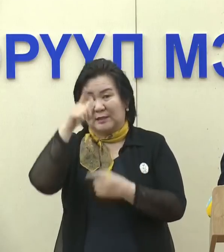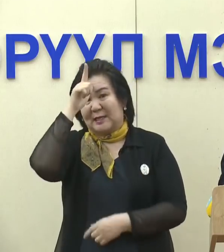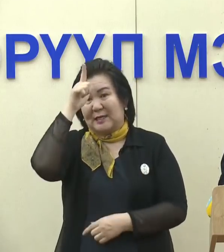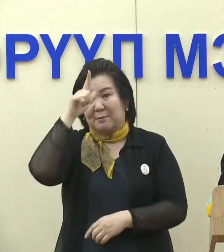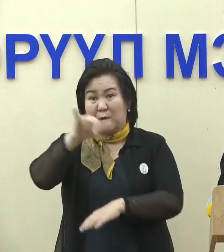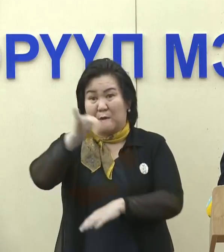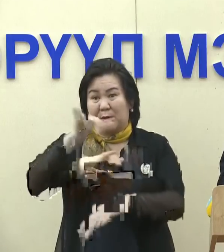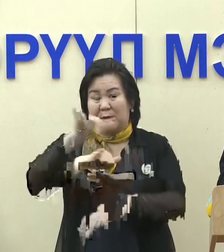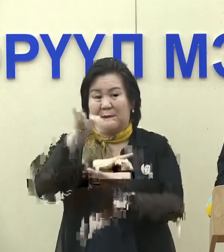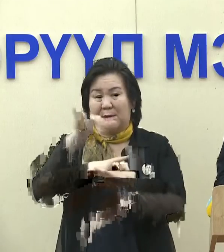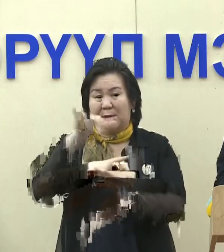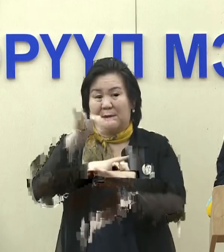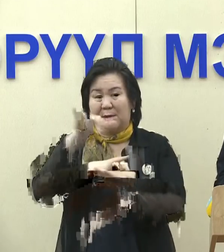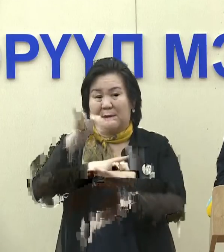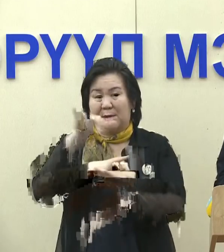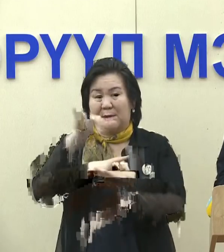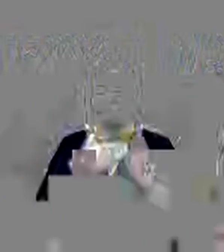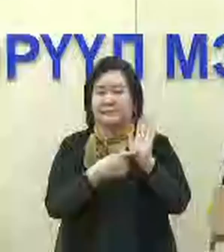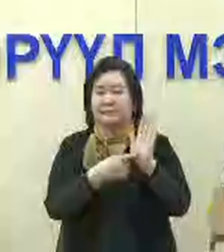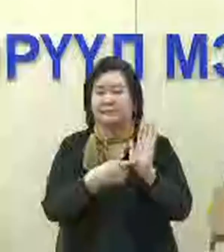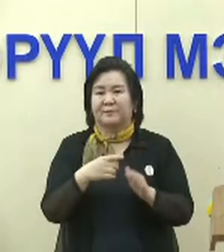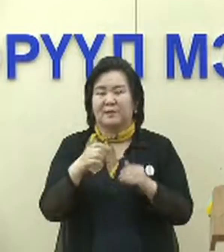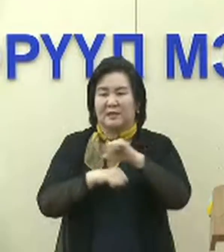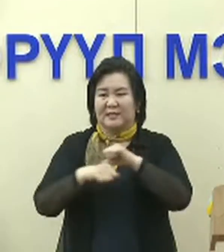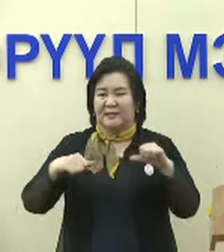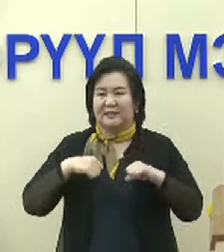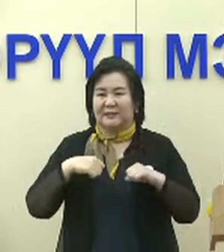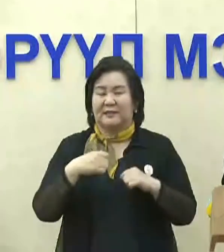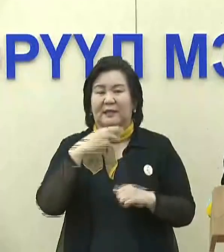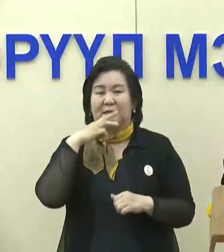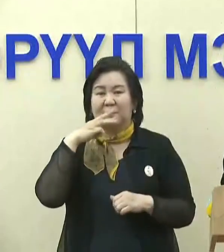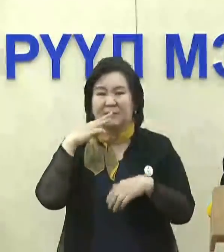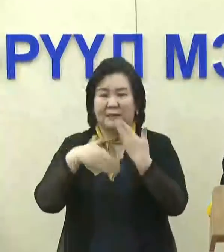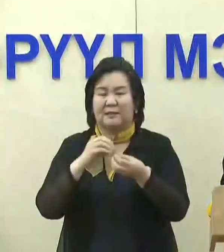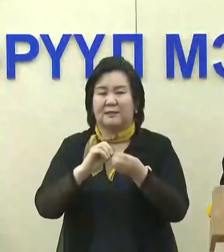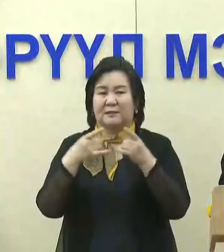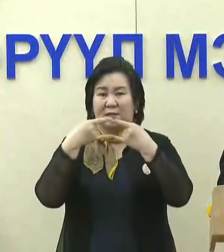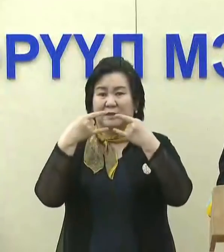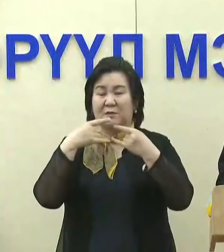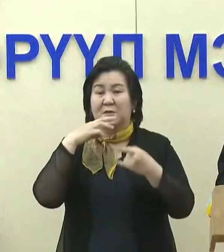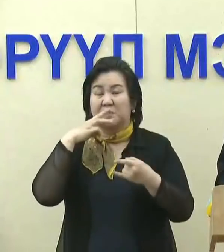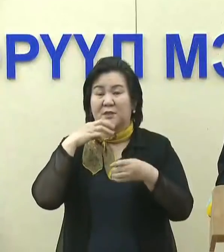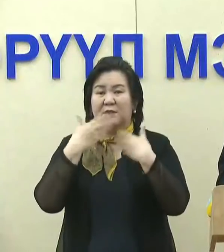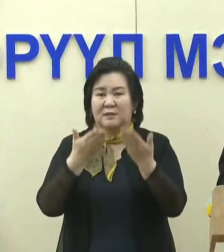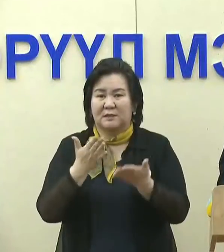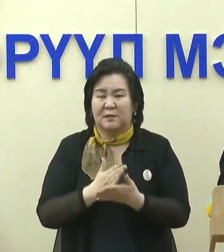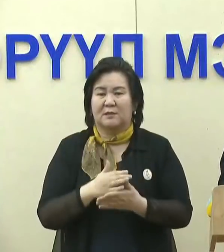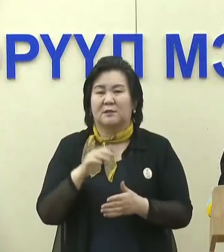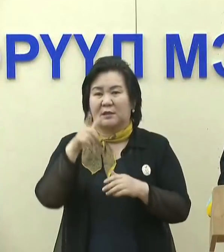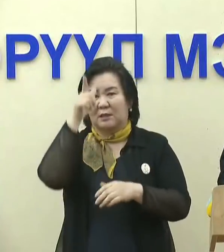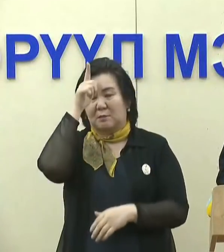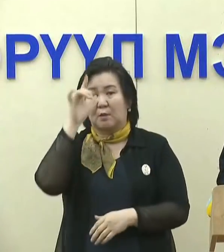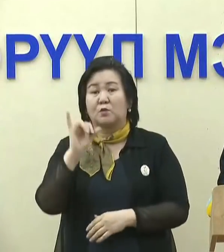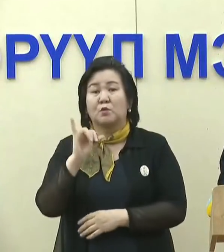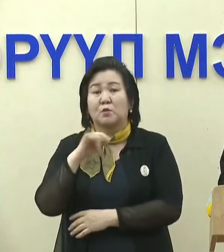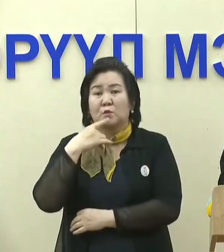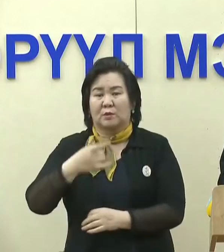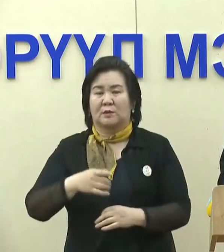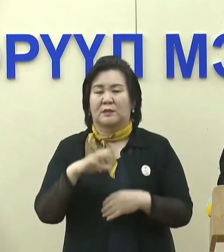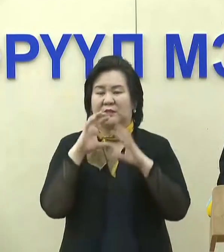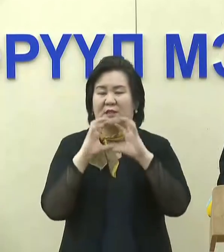найрамдах Герман улсын канцлер Меркель иргэдтэй хандаж телевизээр мэдээлэл хэлсэн байна. А энэ мэдээллийнхаа үеэр